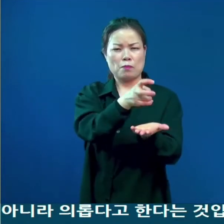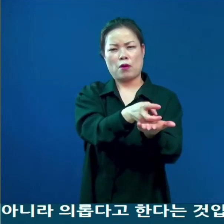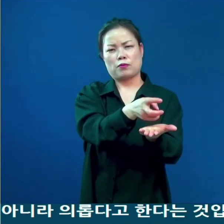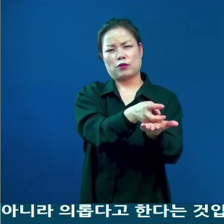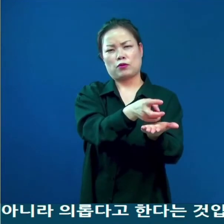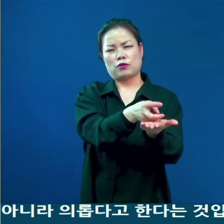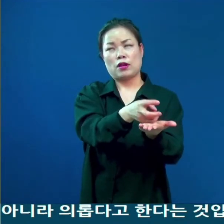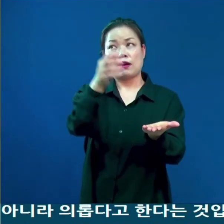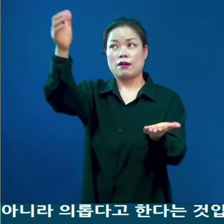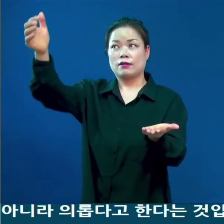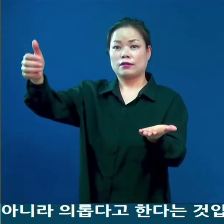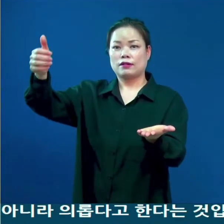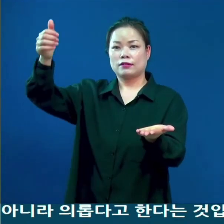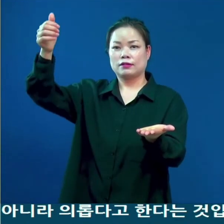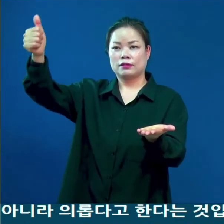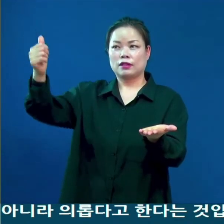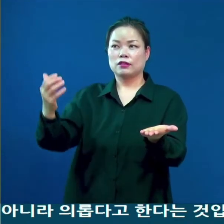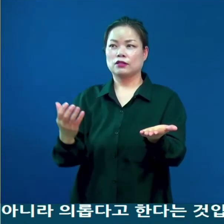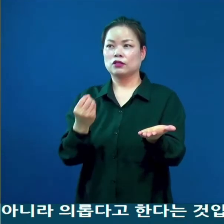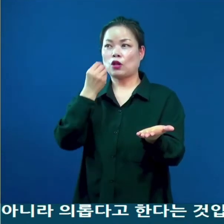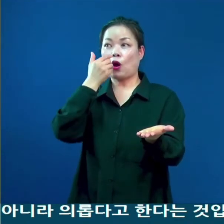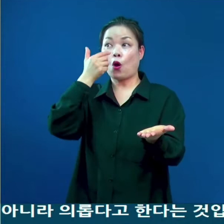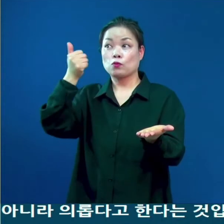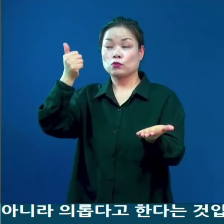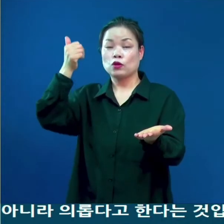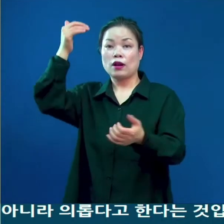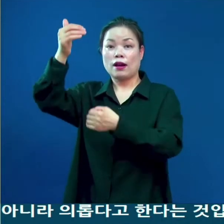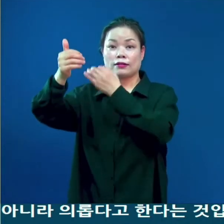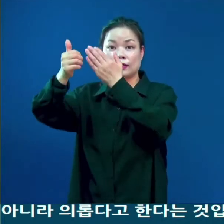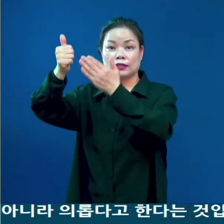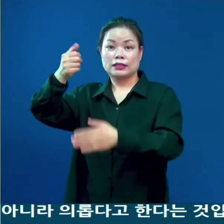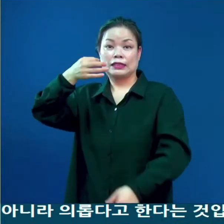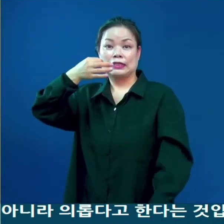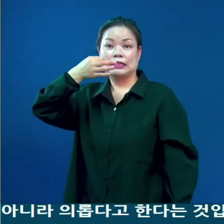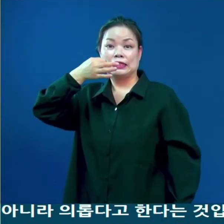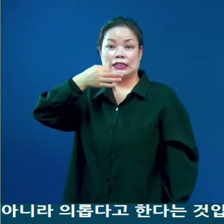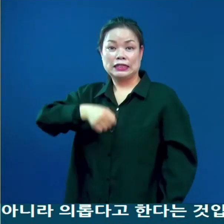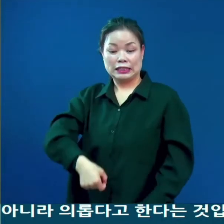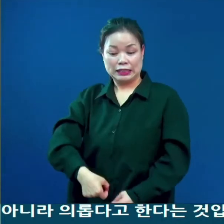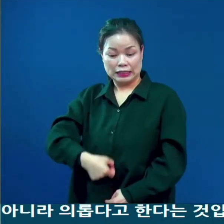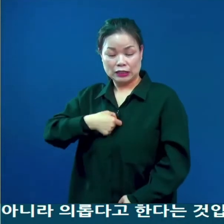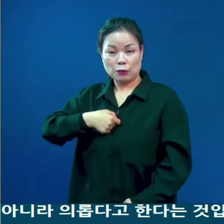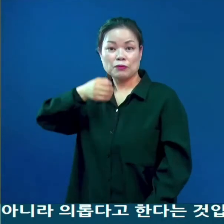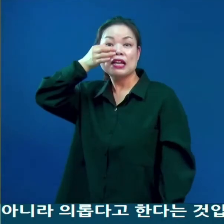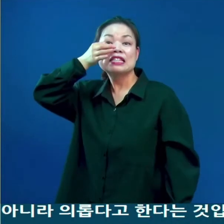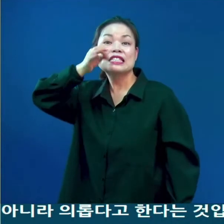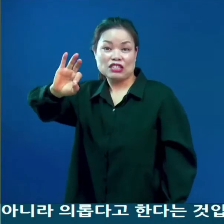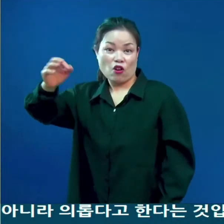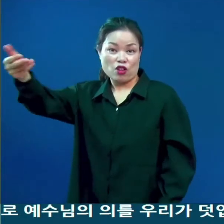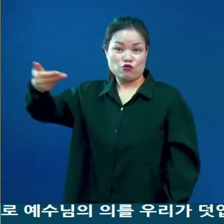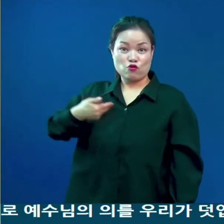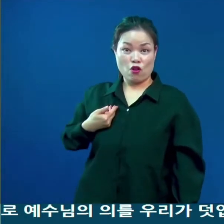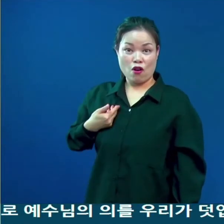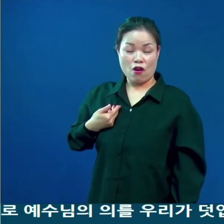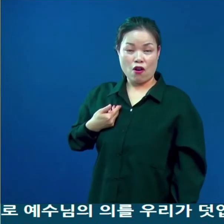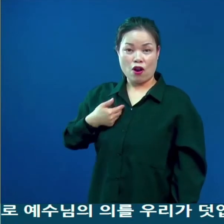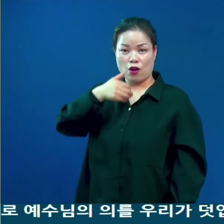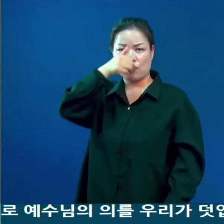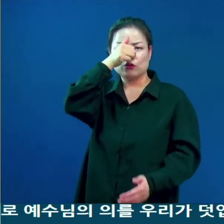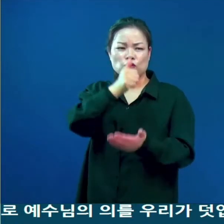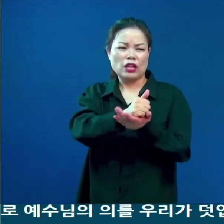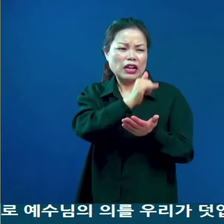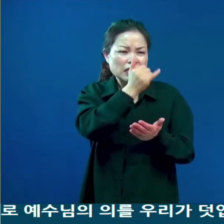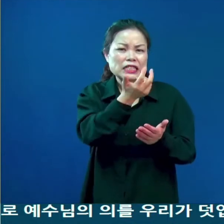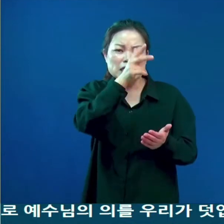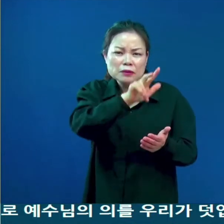법정적으로 하나님께서, 성부 하나님께서 우리를 의롭다고 칭해 주시는 겁니다. 죄가 있는데 가리움을 받는 거죠.